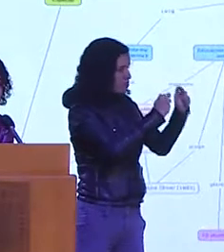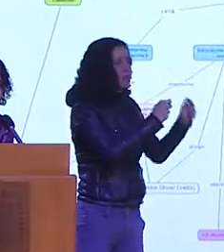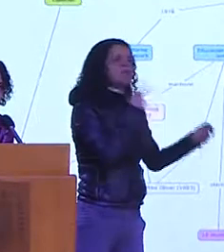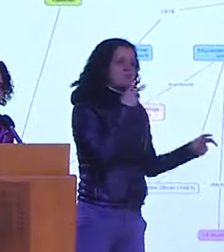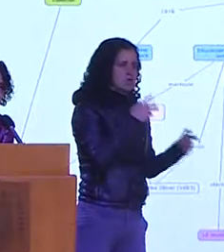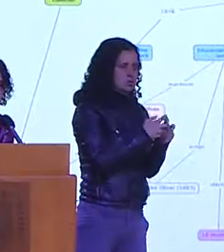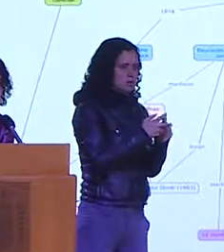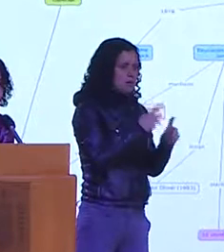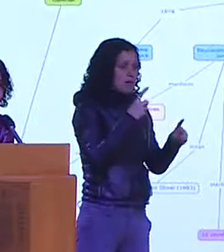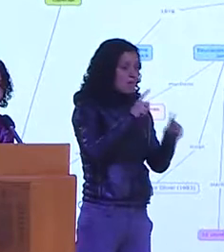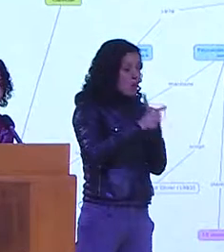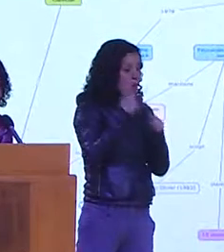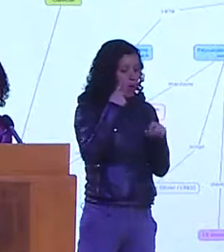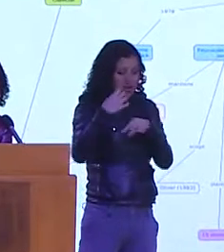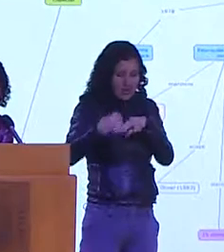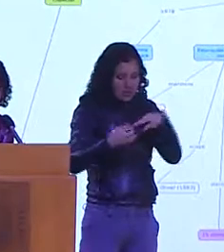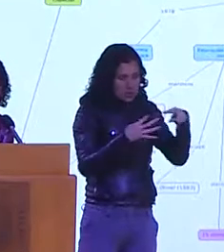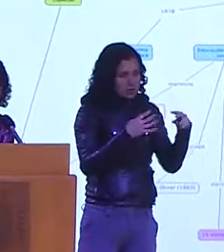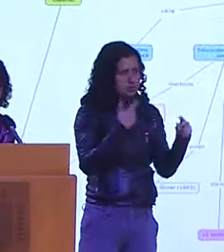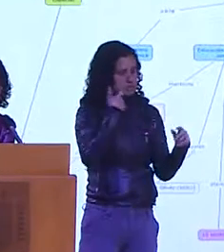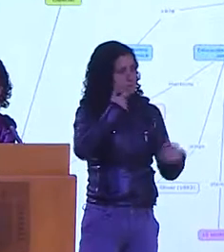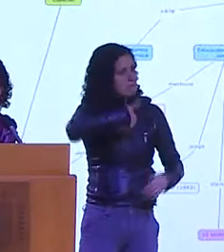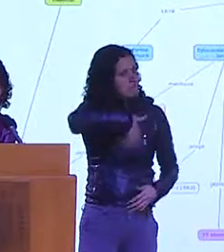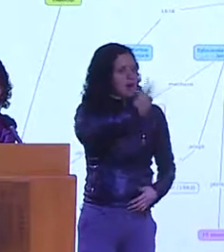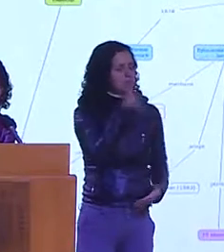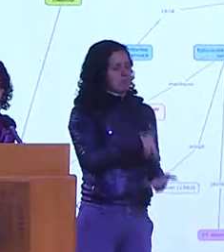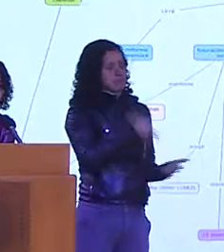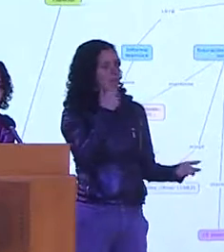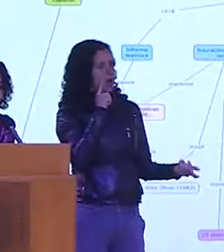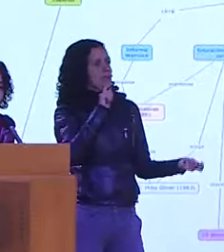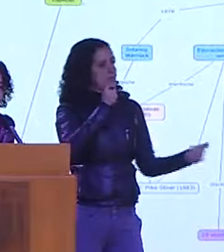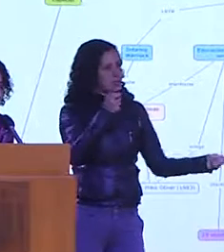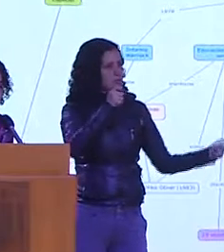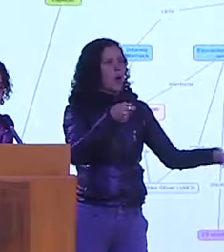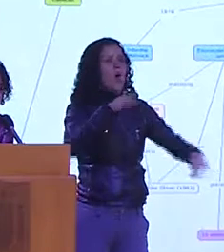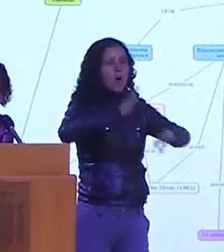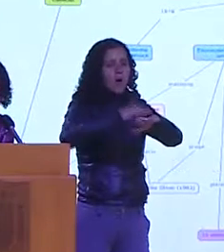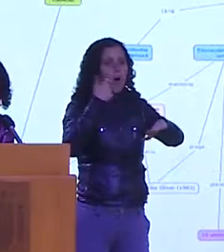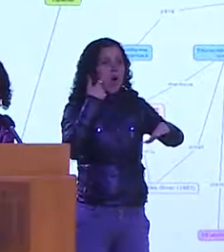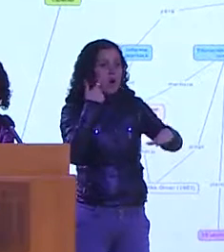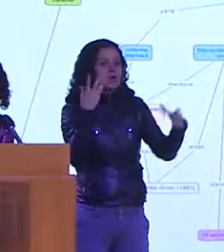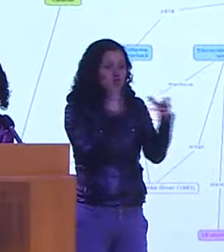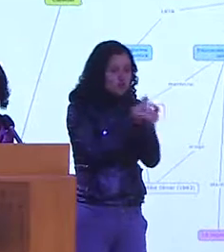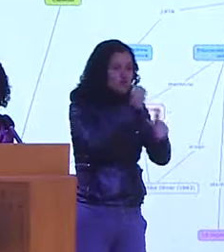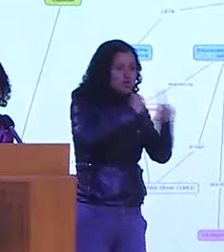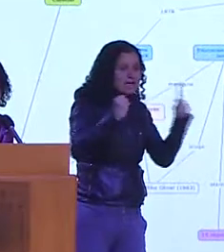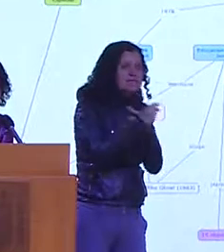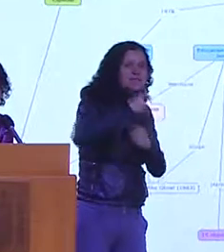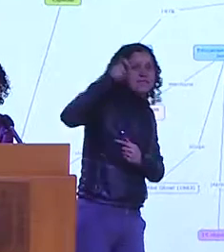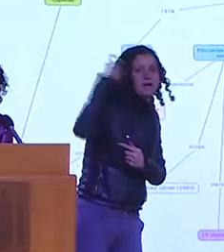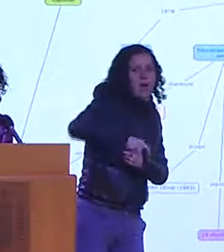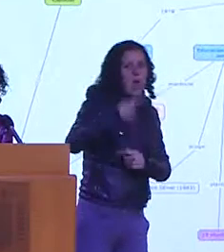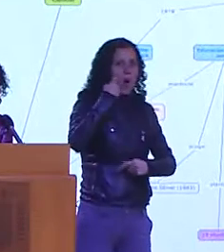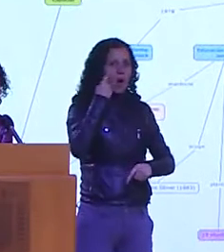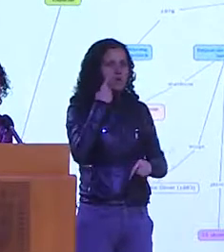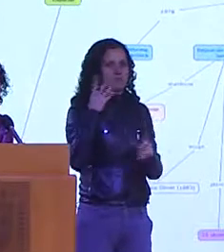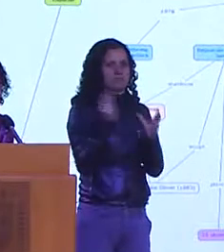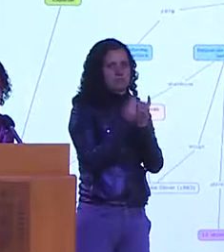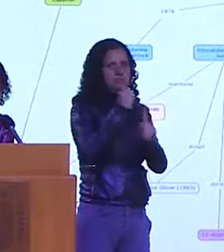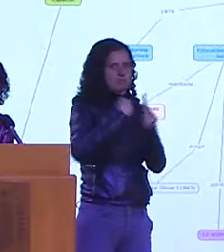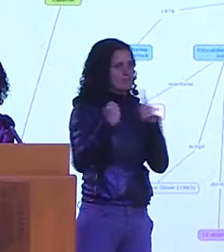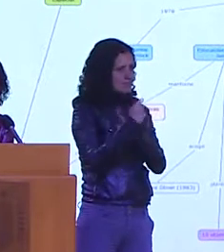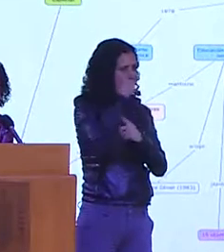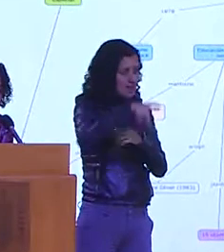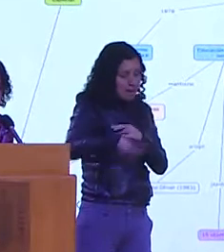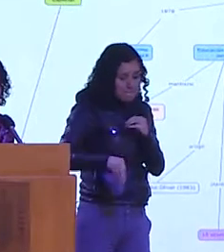ha sido protagónico, moviendo y diciendo cómo la inclusión social es necesaria. De hecho, cuando se habla